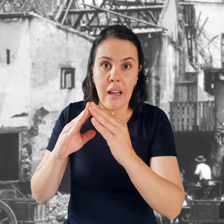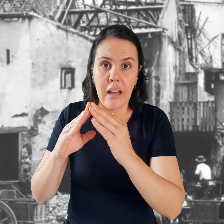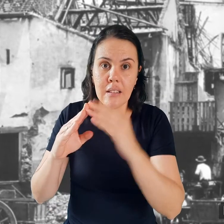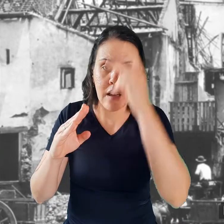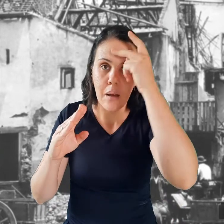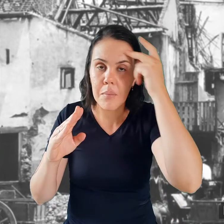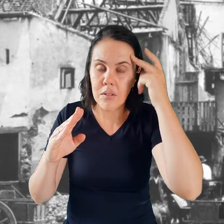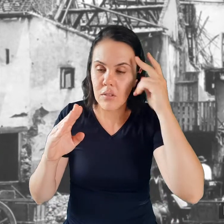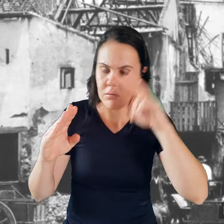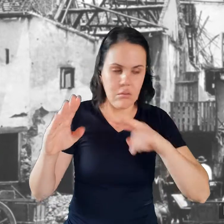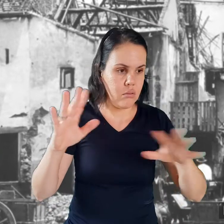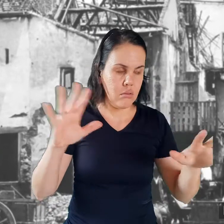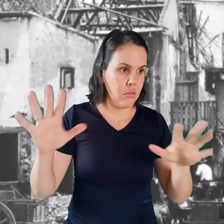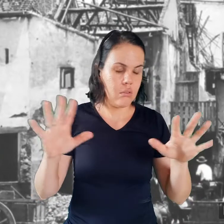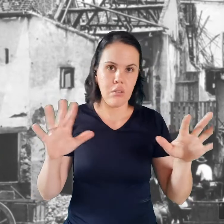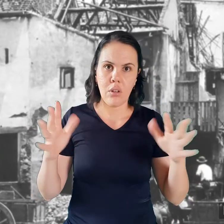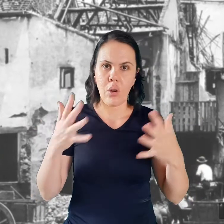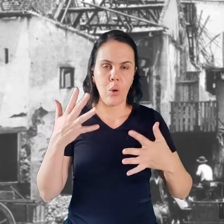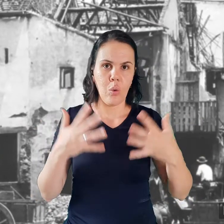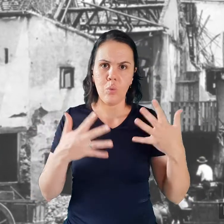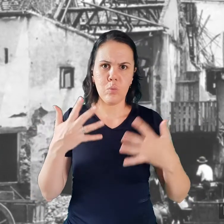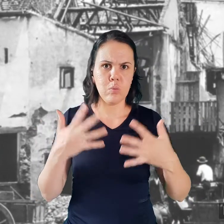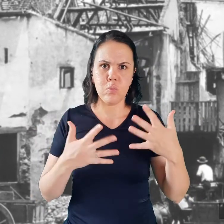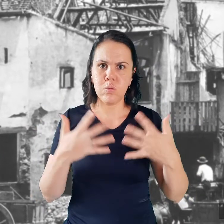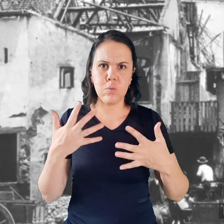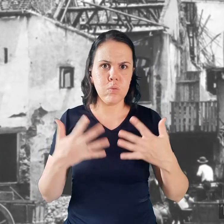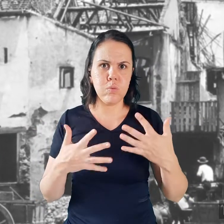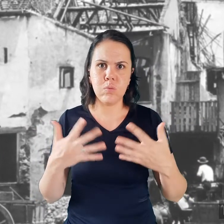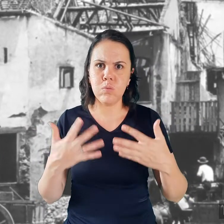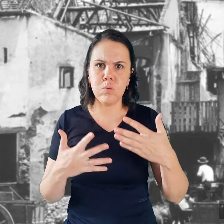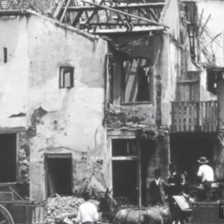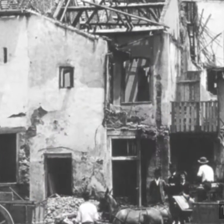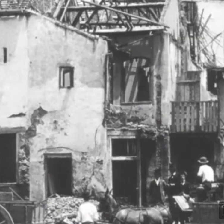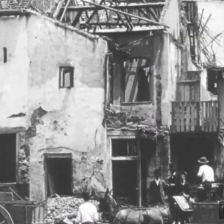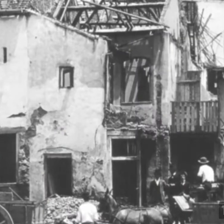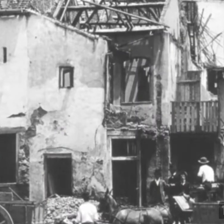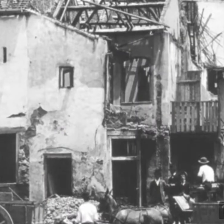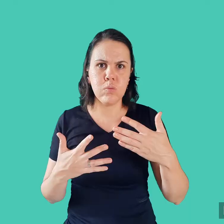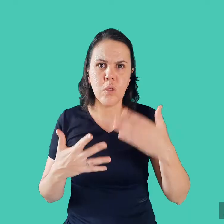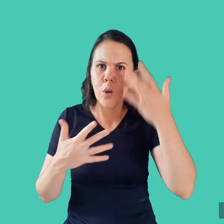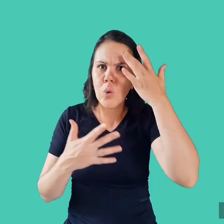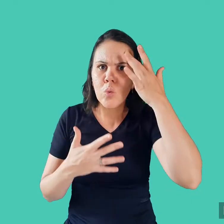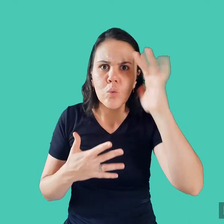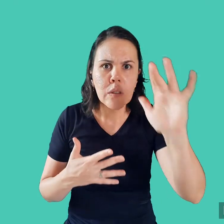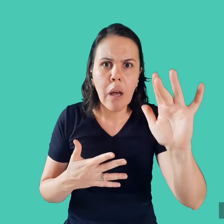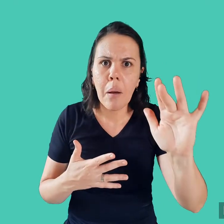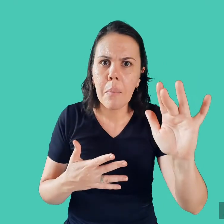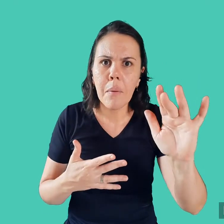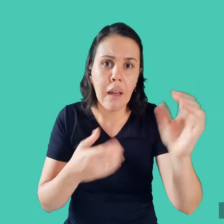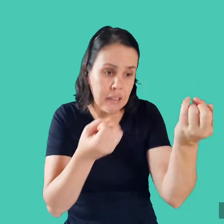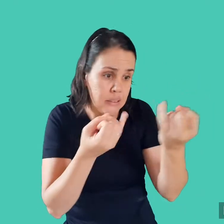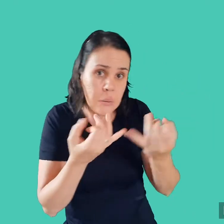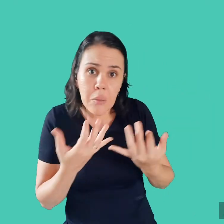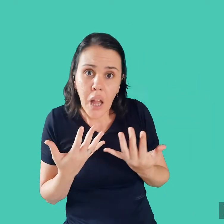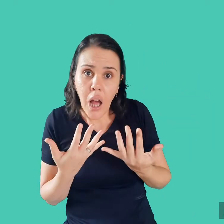ficavam meio atordoados. Como assim? Eles não sabiam do que estava acontecendo, eles não entendiam. Era tudo feito